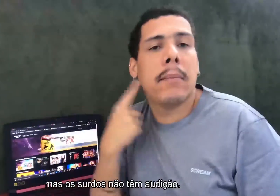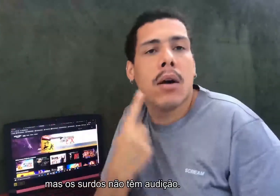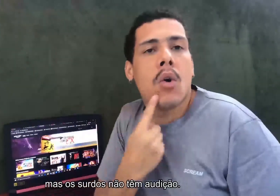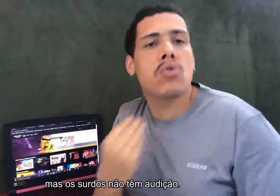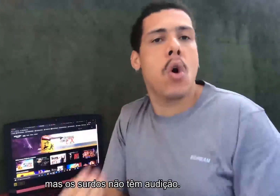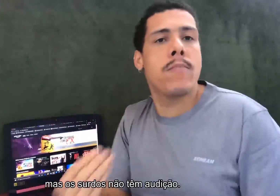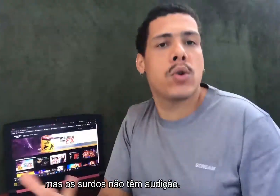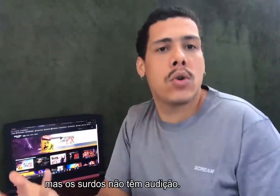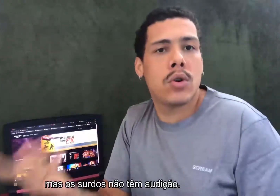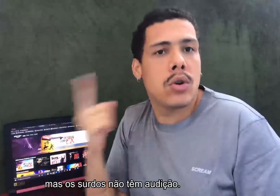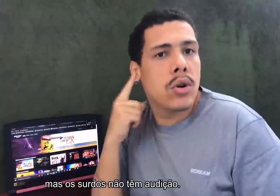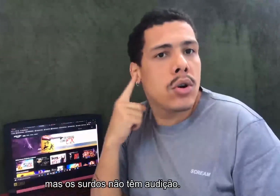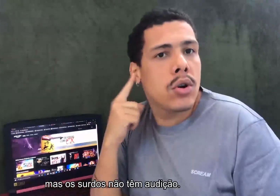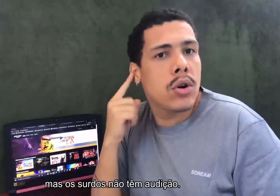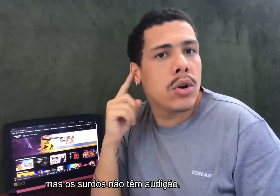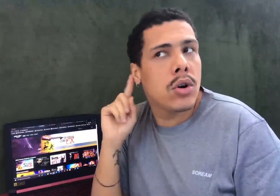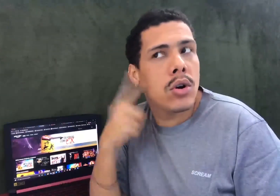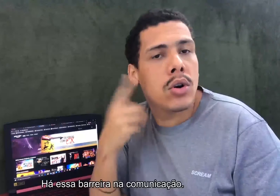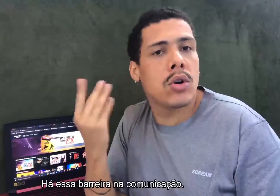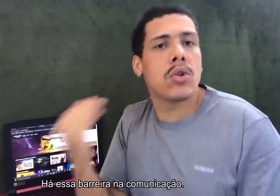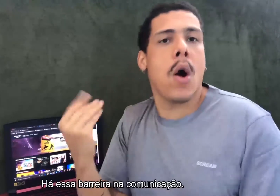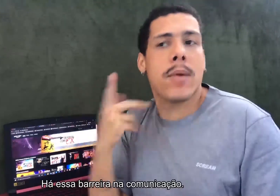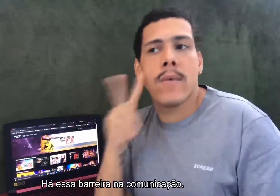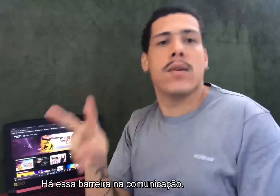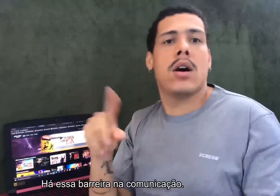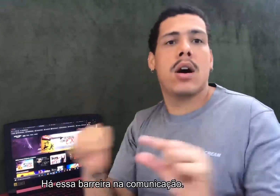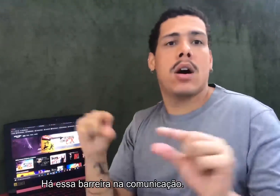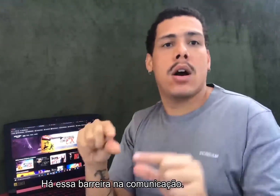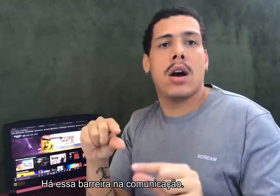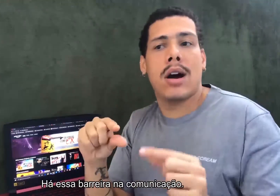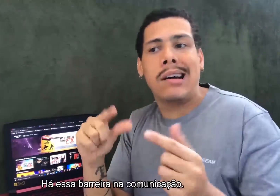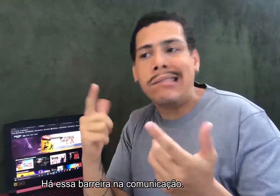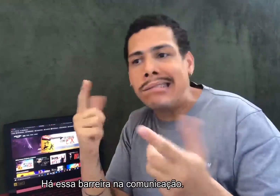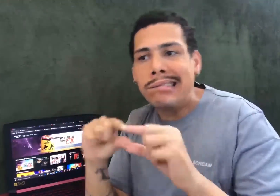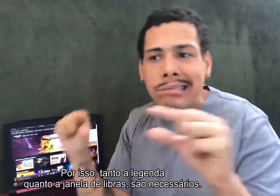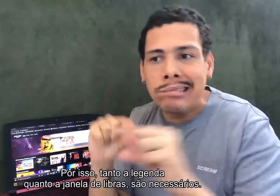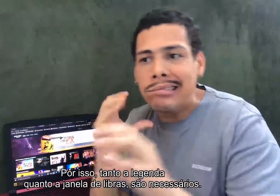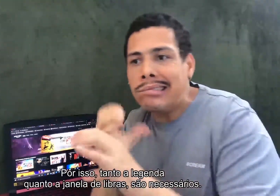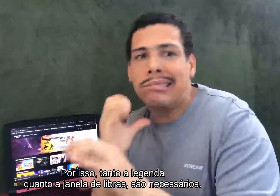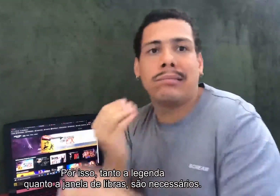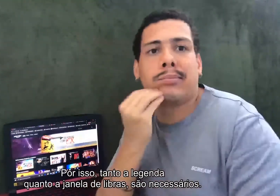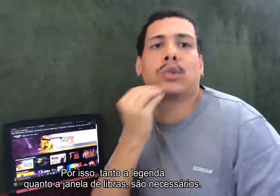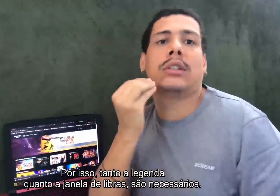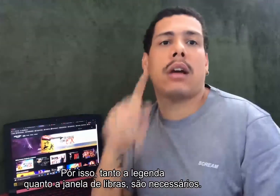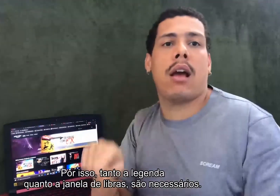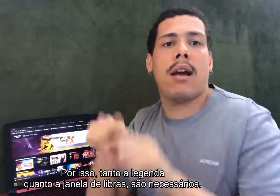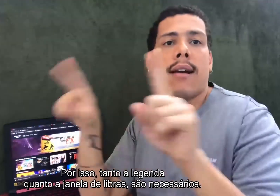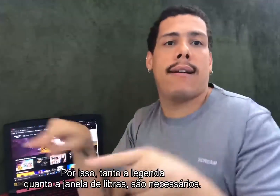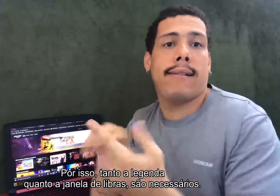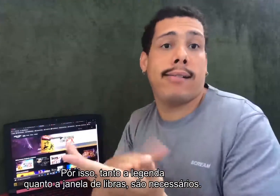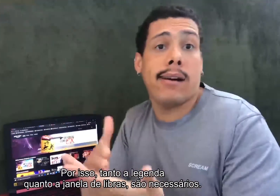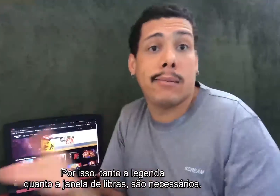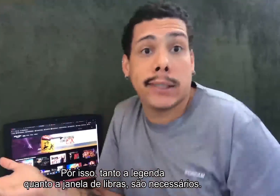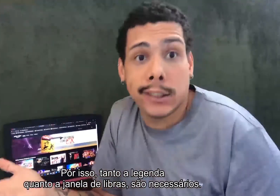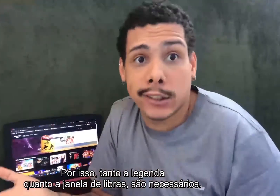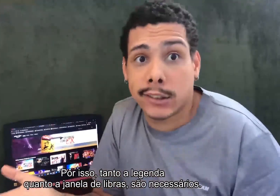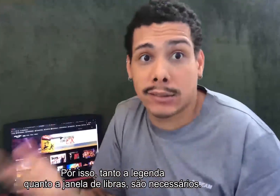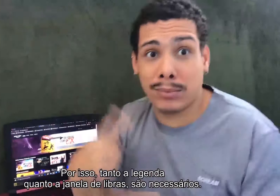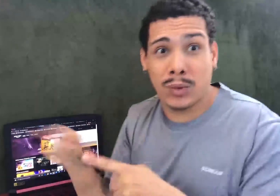os surdos não têm audição. Há essa barreira na comunicação. Por isso, tanto a legenda quanto a janela de Libras são